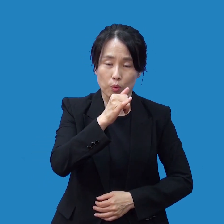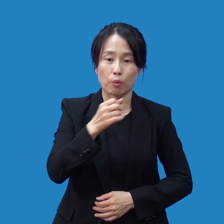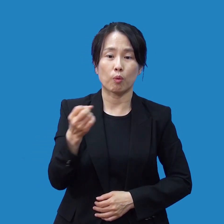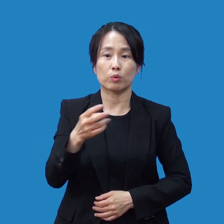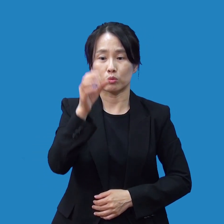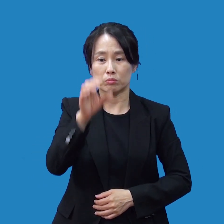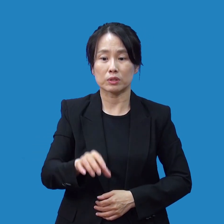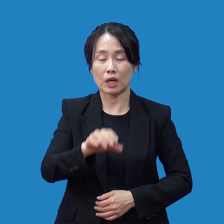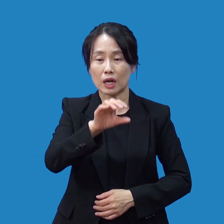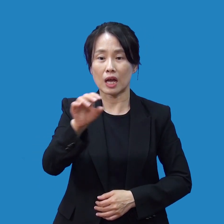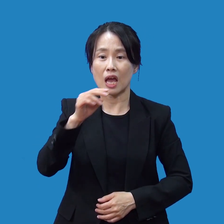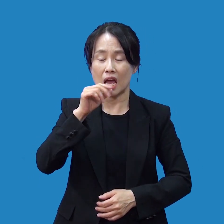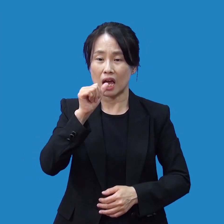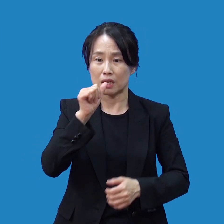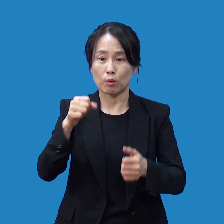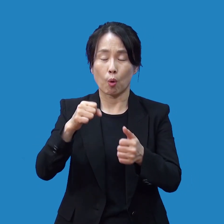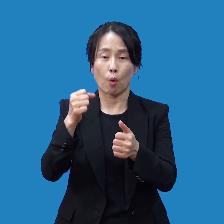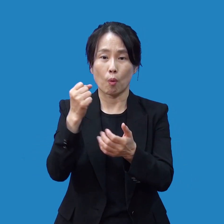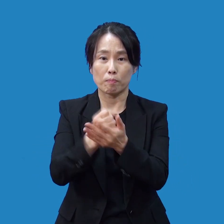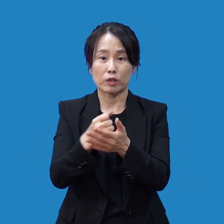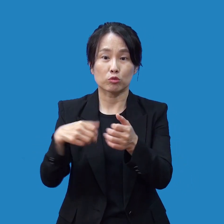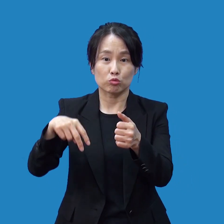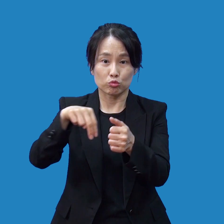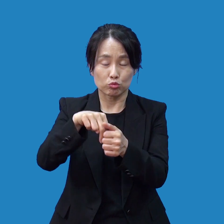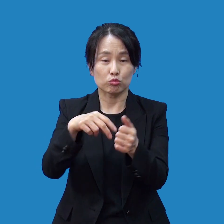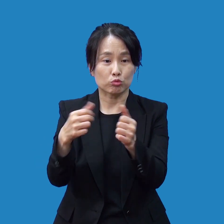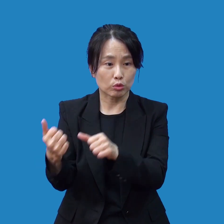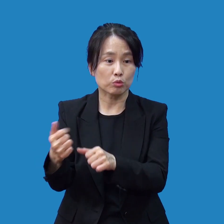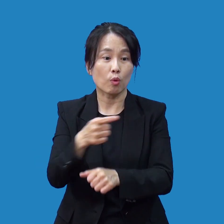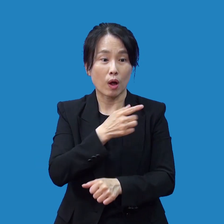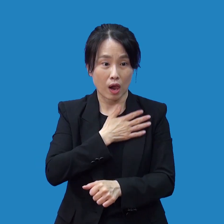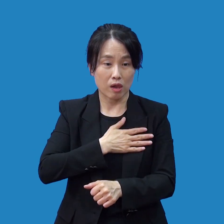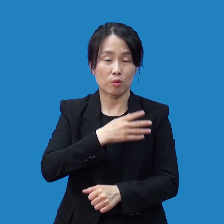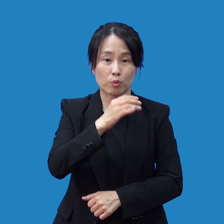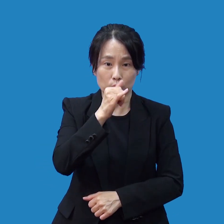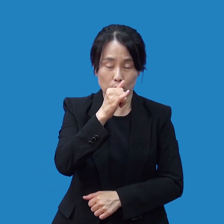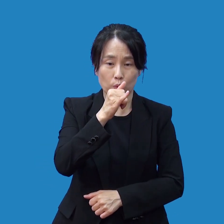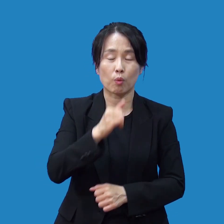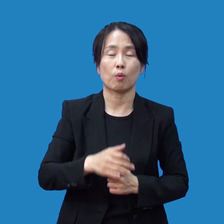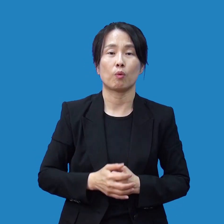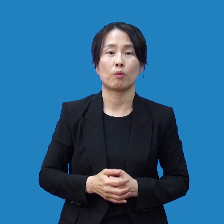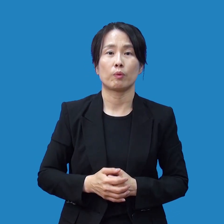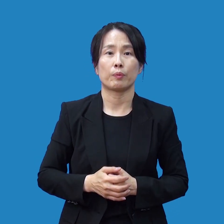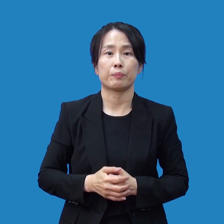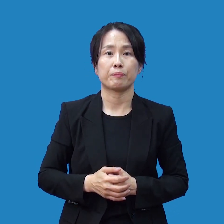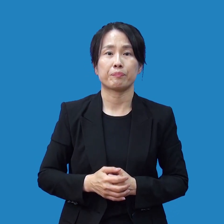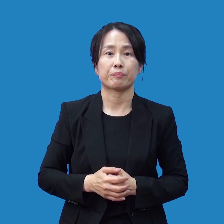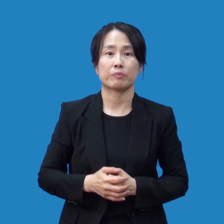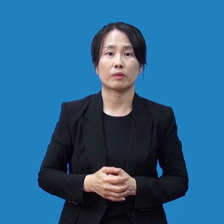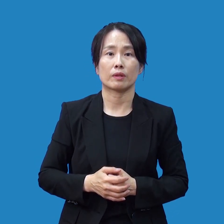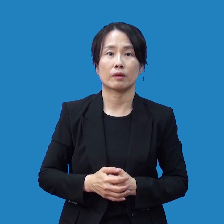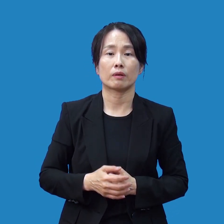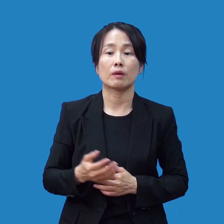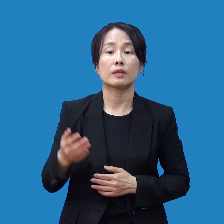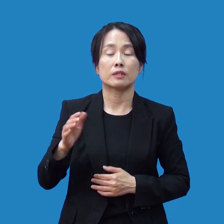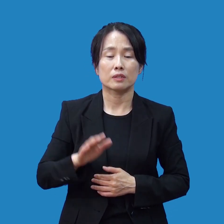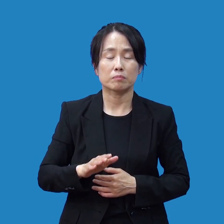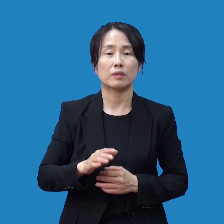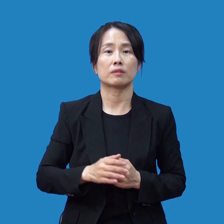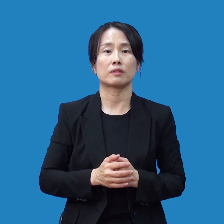근데 막상 이 예루살렘 사람들에게 필요한 것은 무엇입니까? 그 사실을